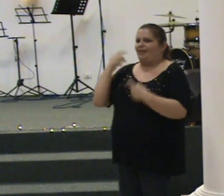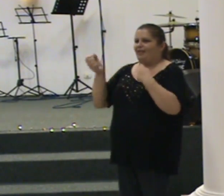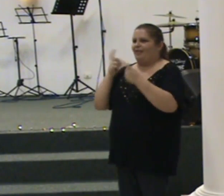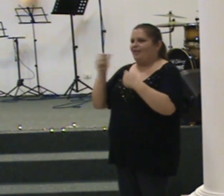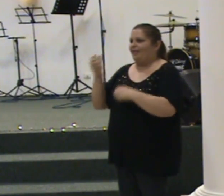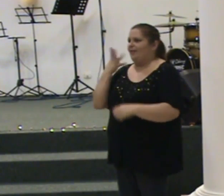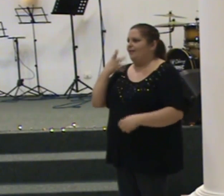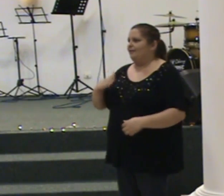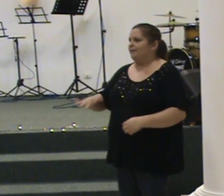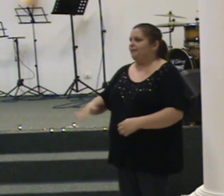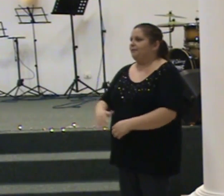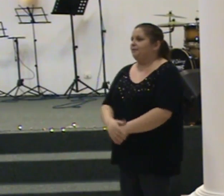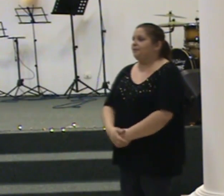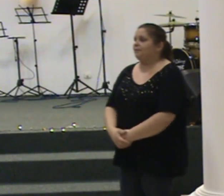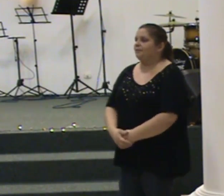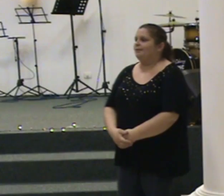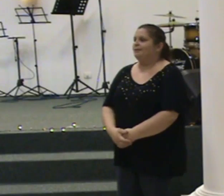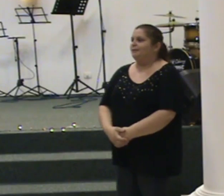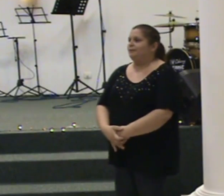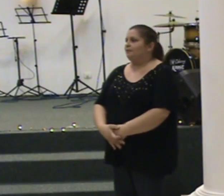saindo, né? Já oramos por ela.